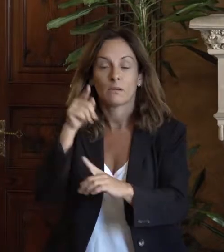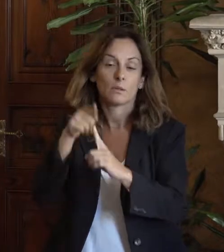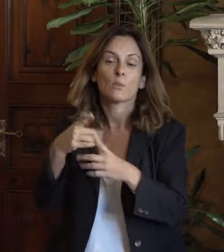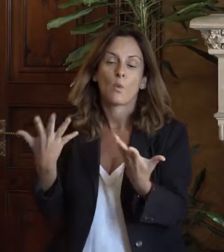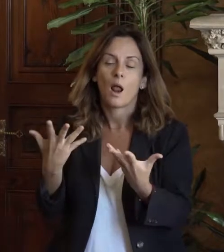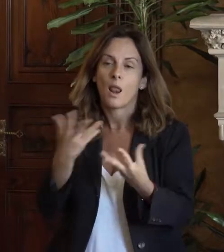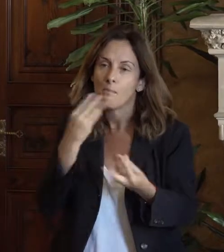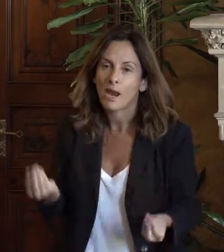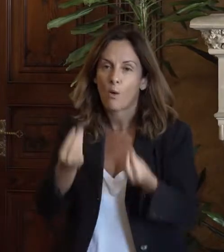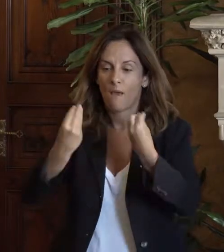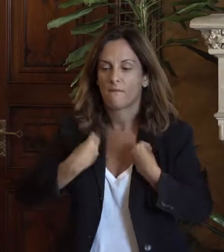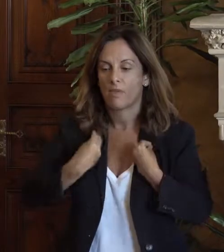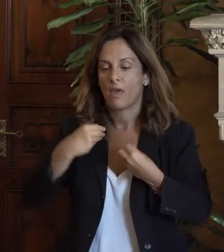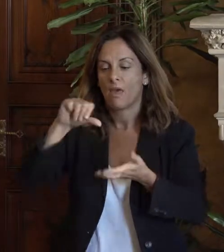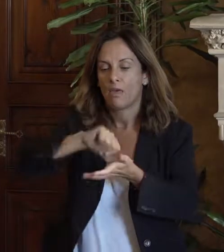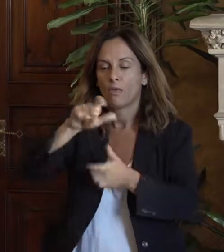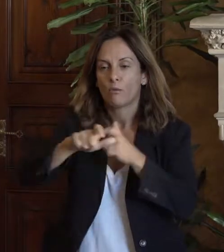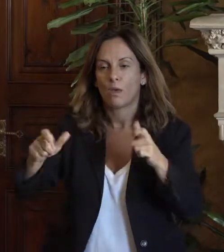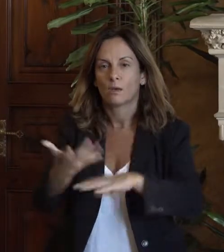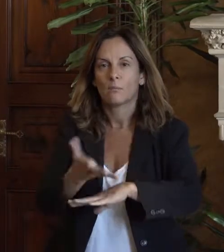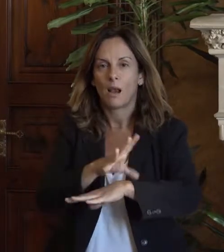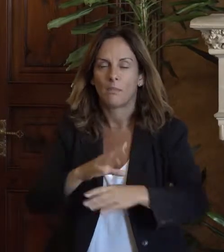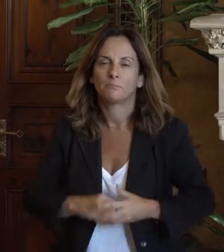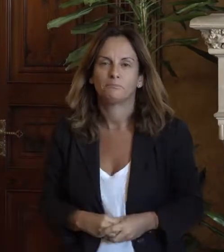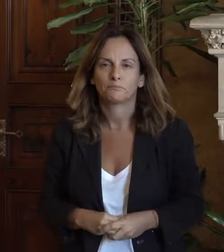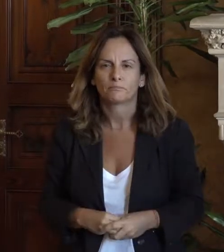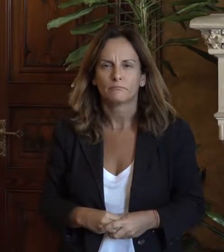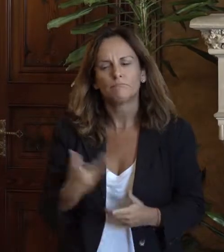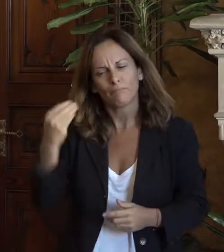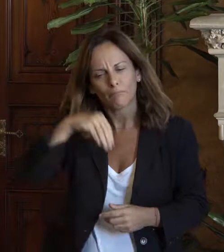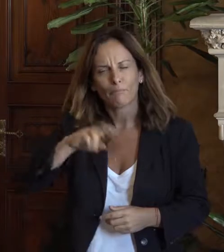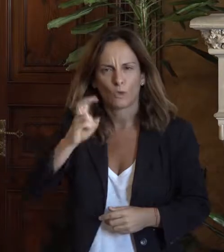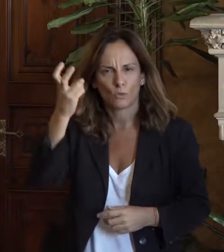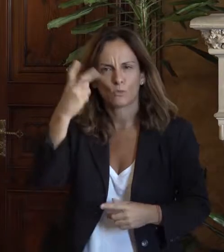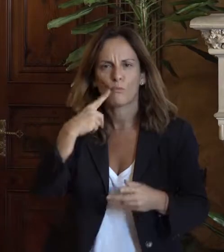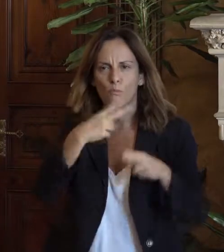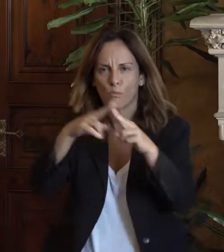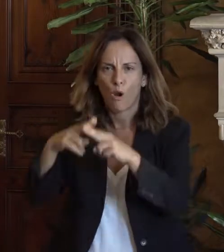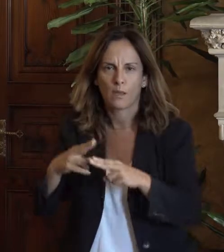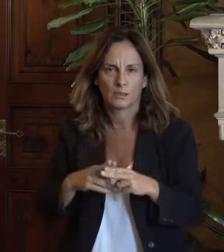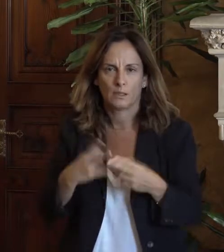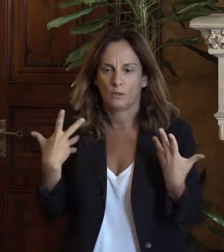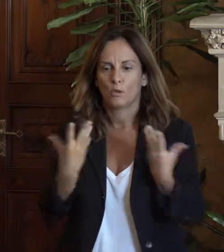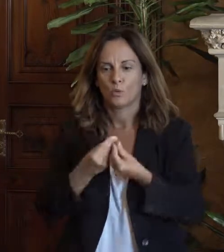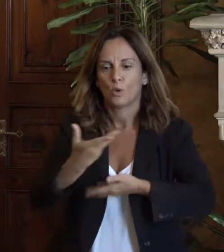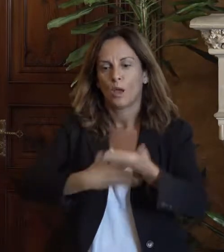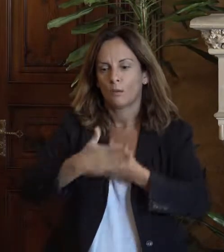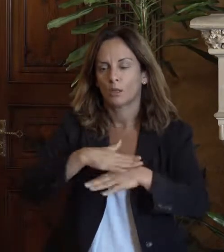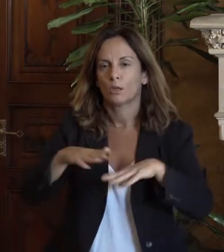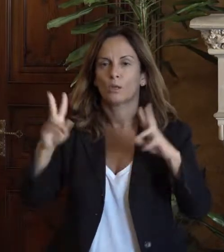vida dels ciutadans de Palma, no? I després també altres polítiques en les que treballem plegats, en tot el tema de gent gran.